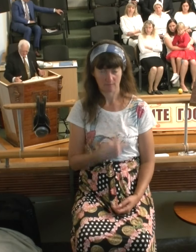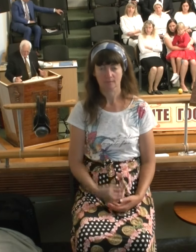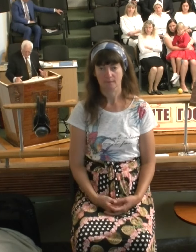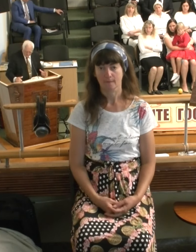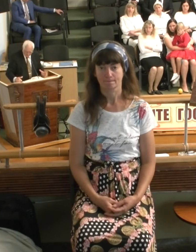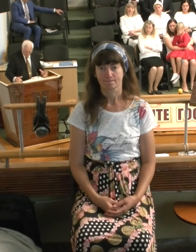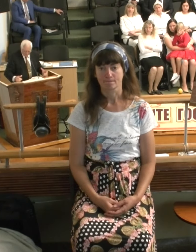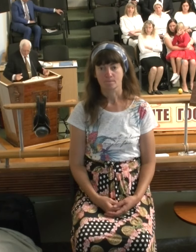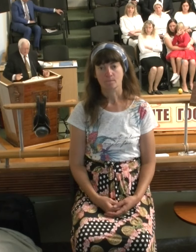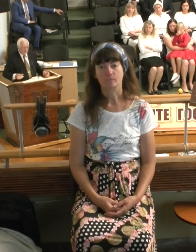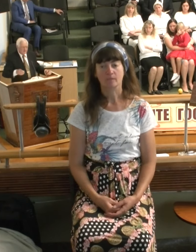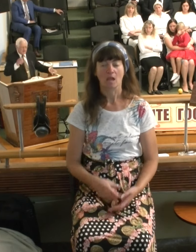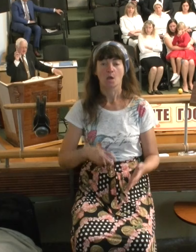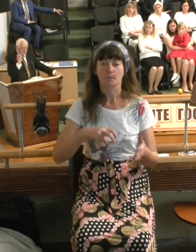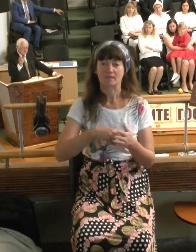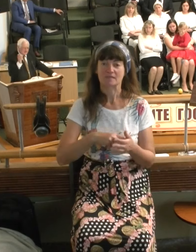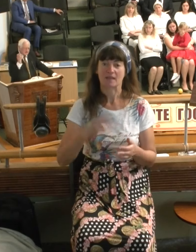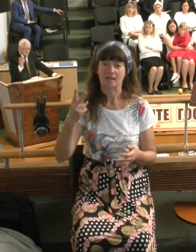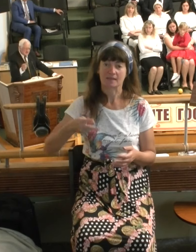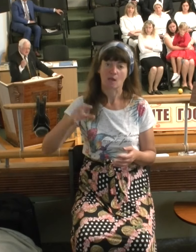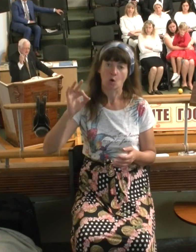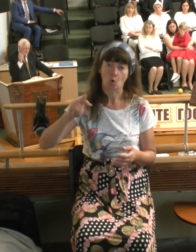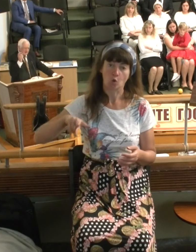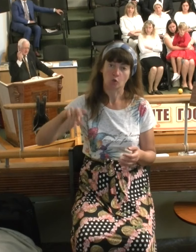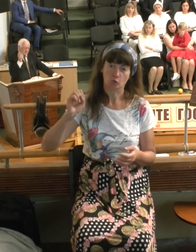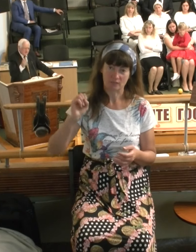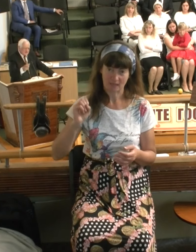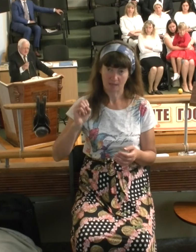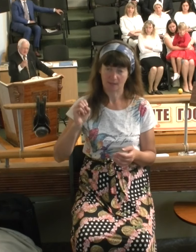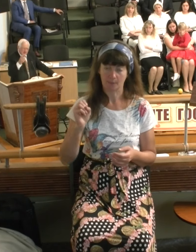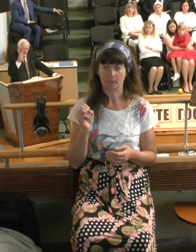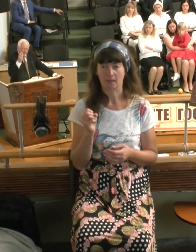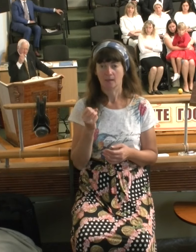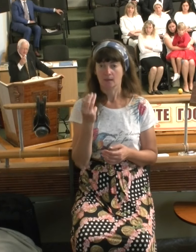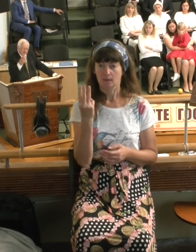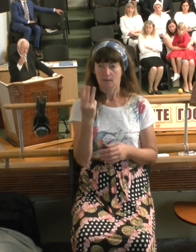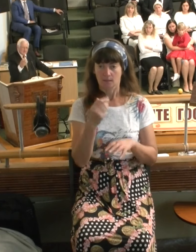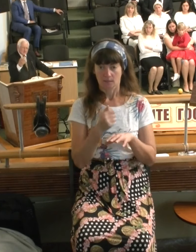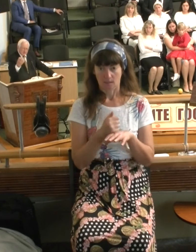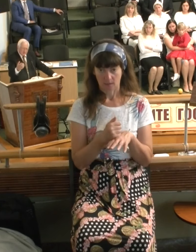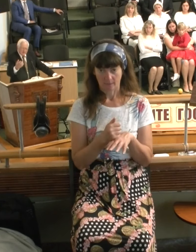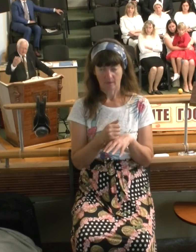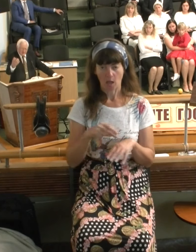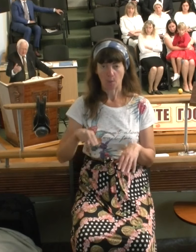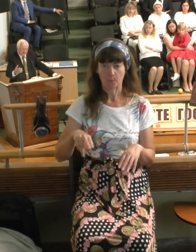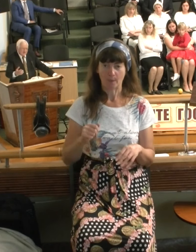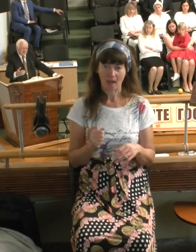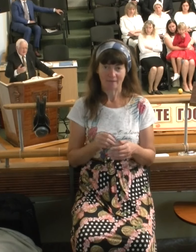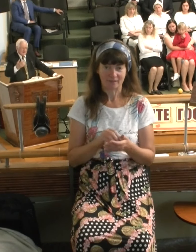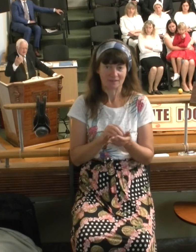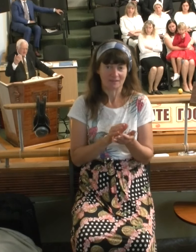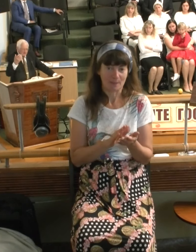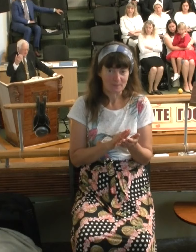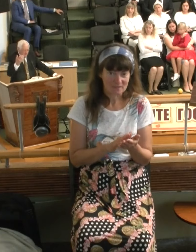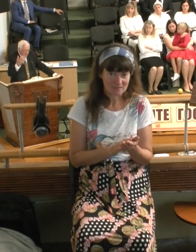глава, апостол Павел в практической части пишет, каким должно быть